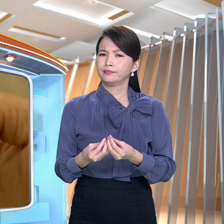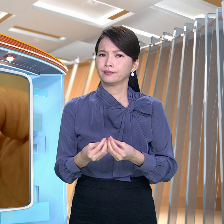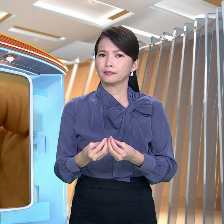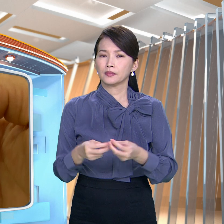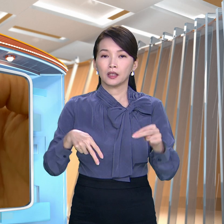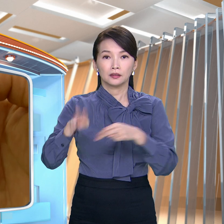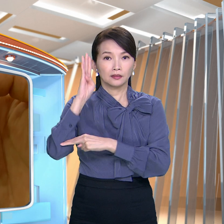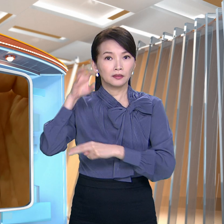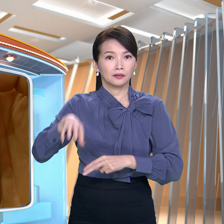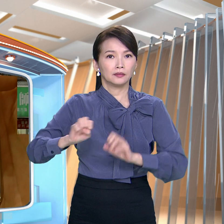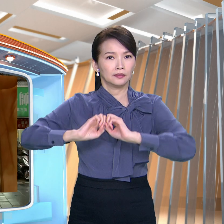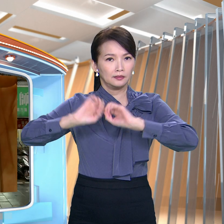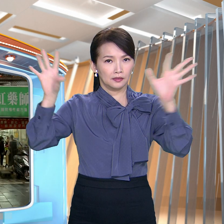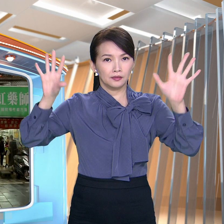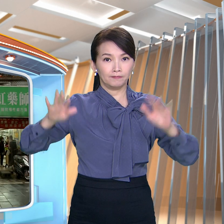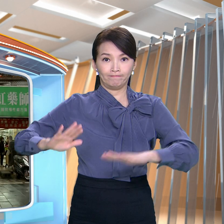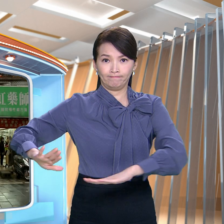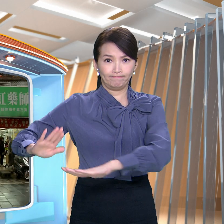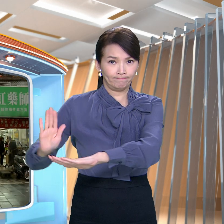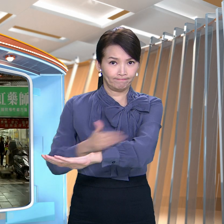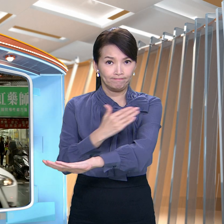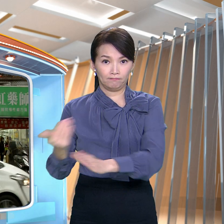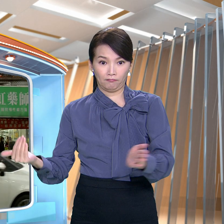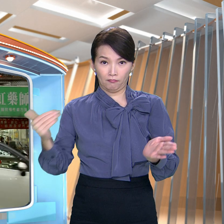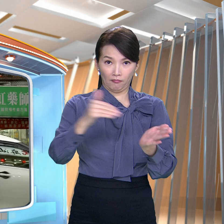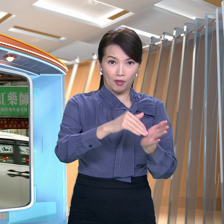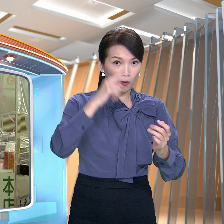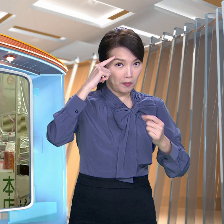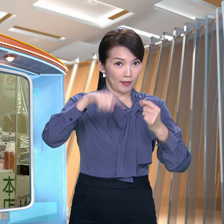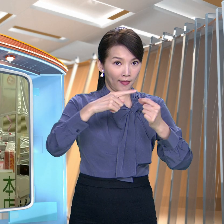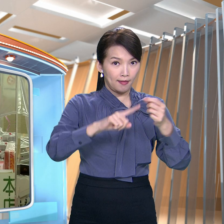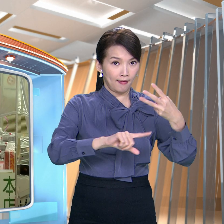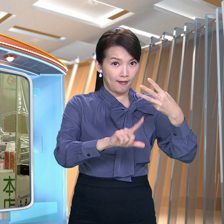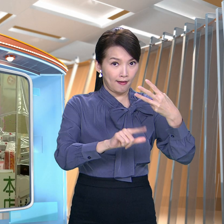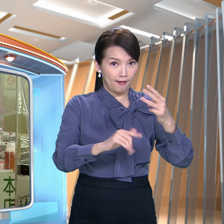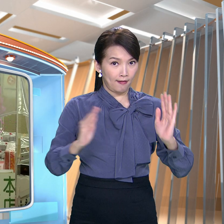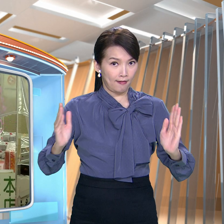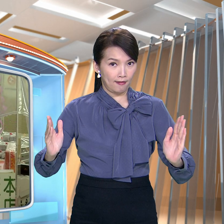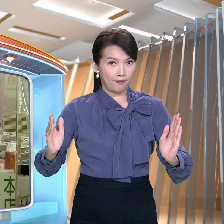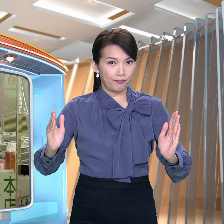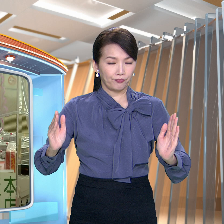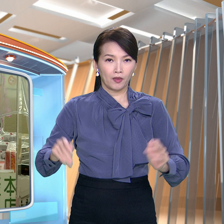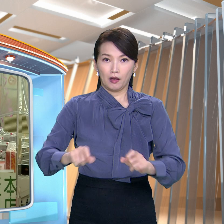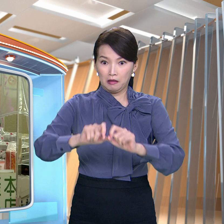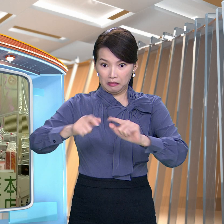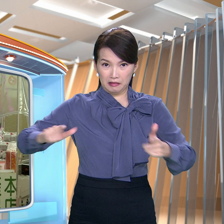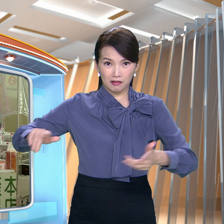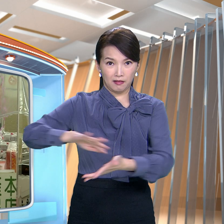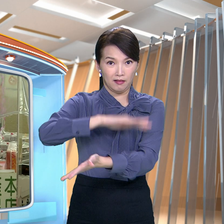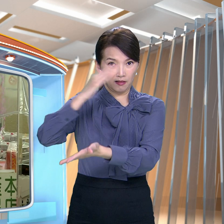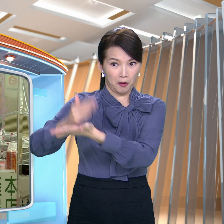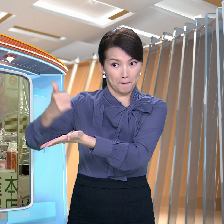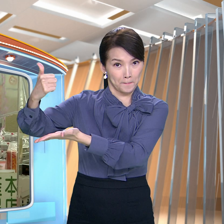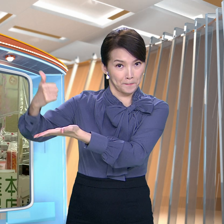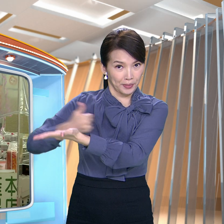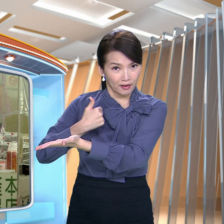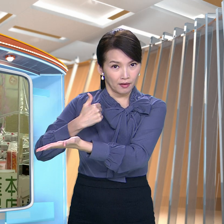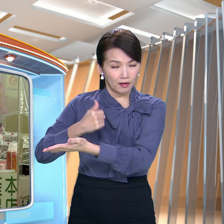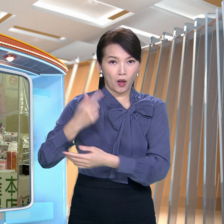时调降多项大宗物资与原物料的税率，包括汽柴油货